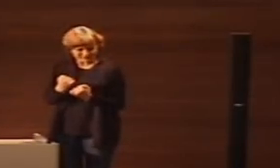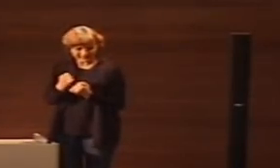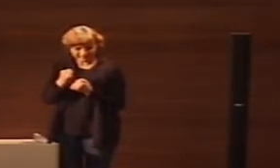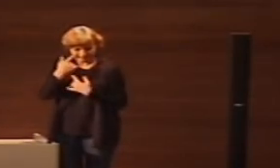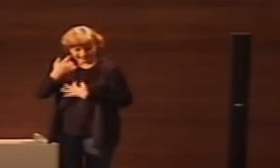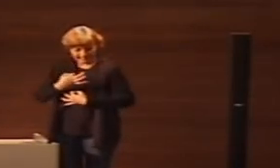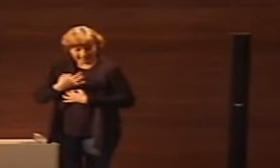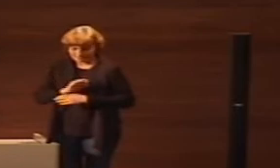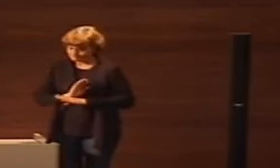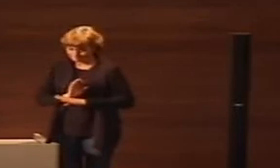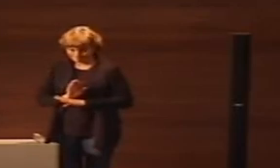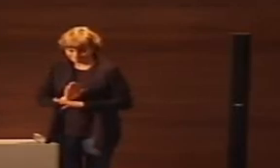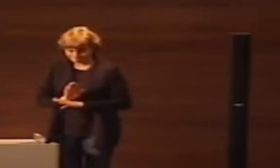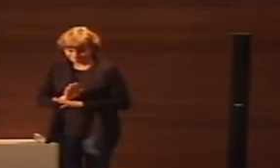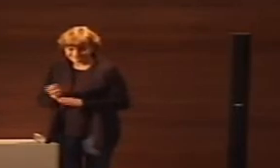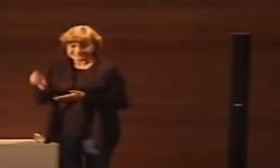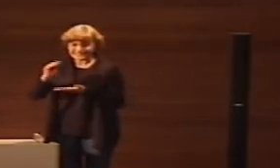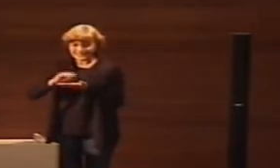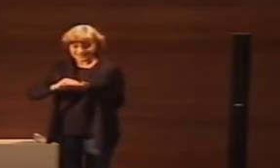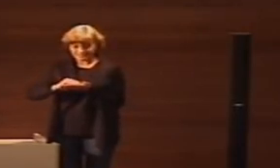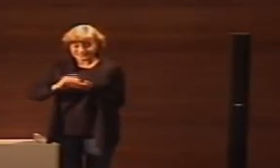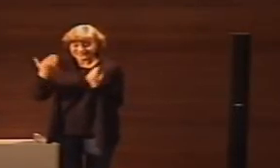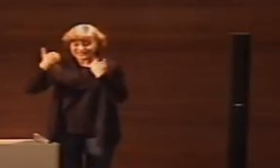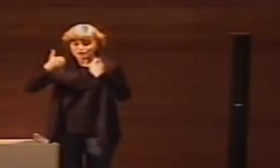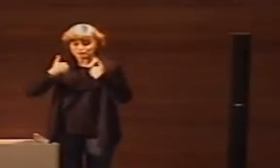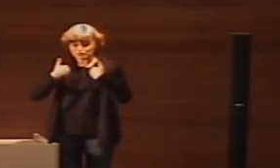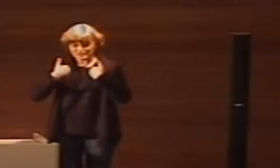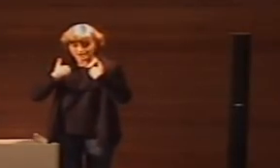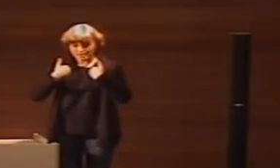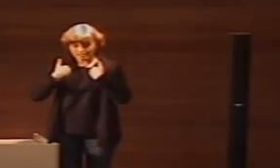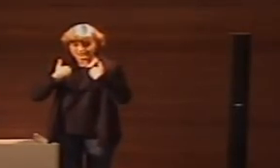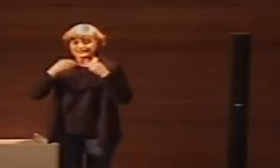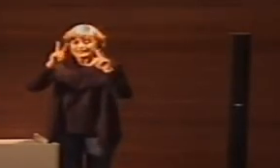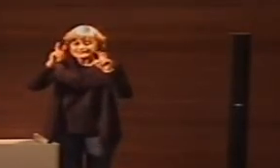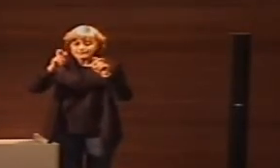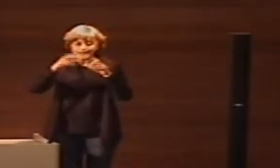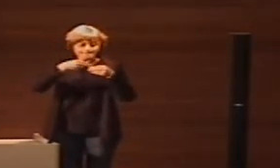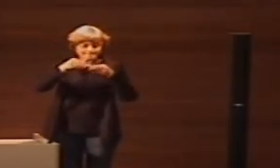Y criterios mínimos sobre los regímenes de responsabilidad empleada del productor para envases,